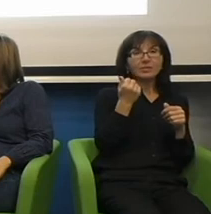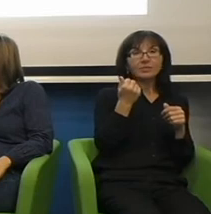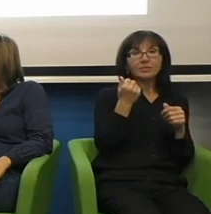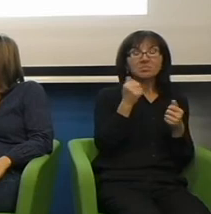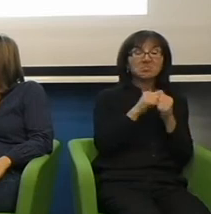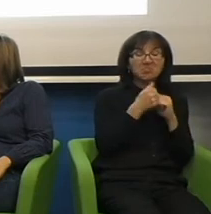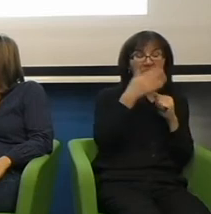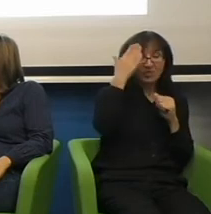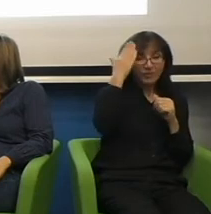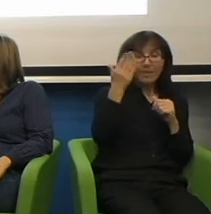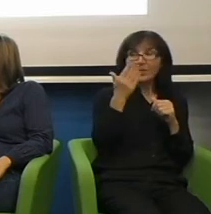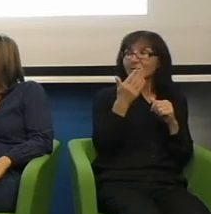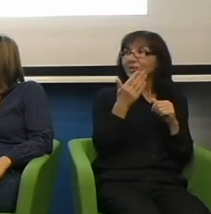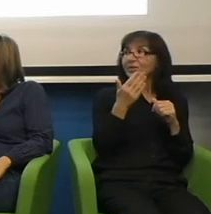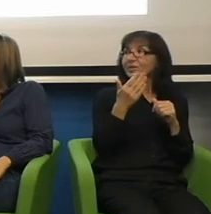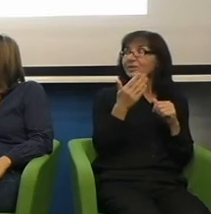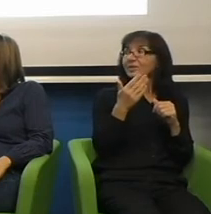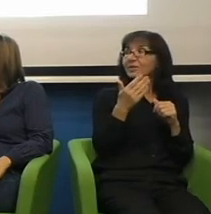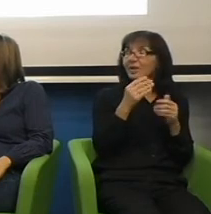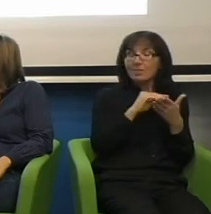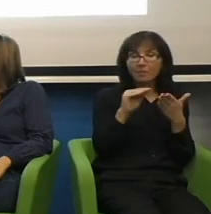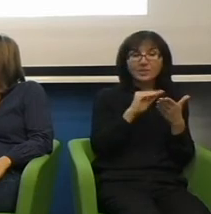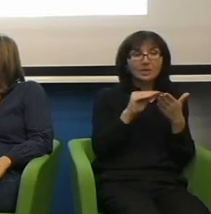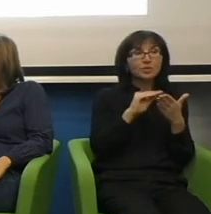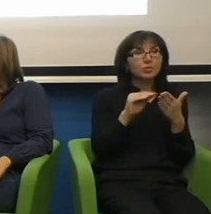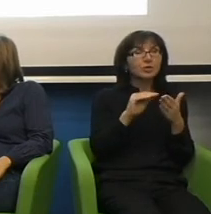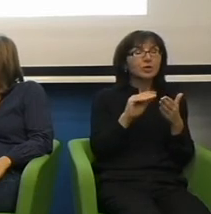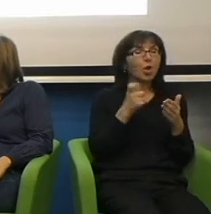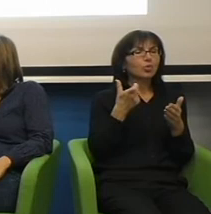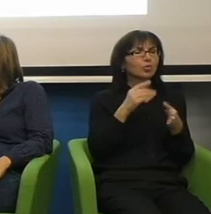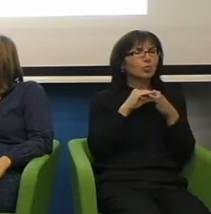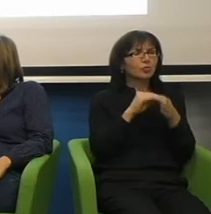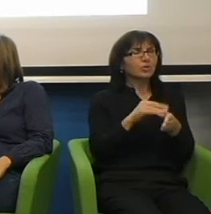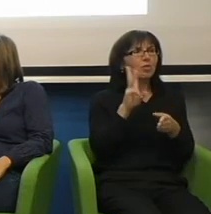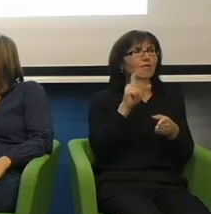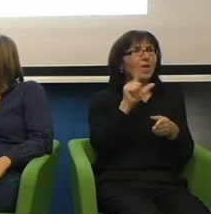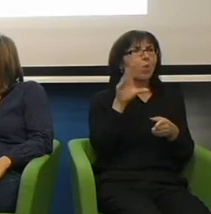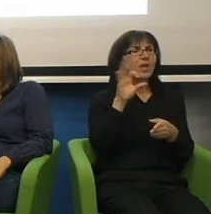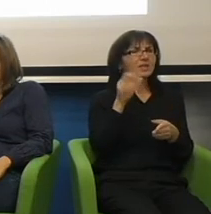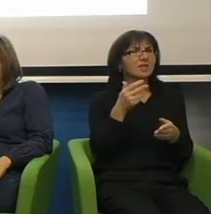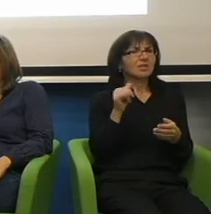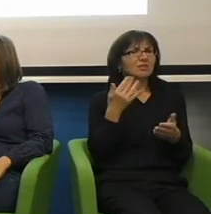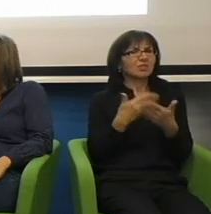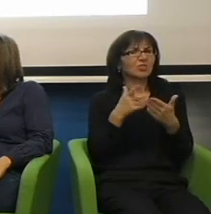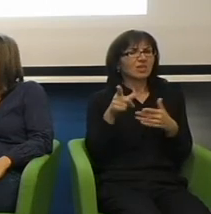wiemy? My wiemy. I o tym napisaliśmy. Co doprowadziło Lecha Wałęsy do takiego zachowania?